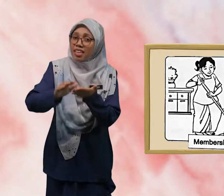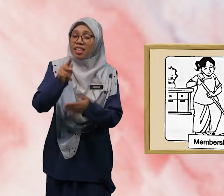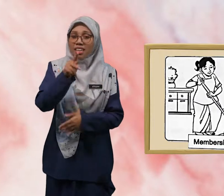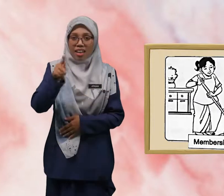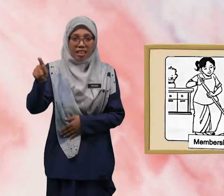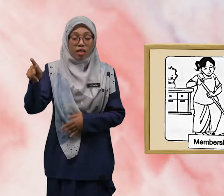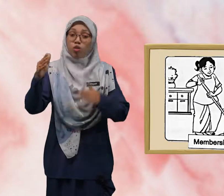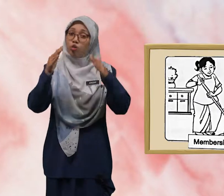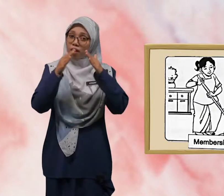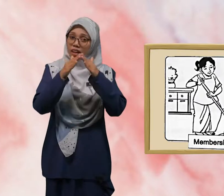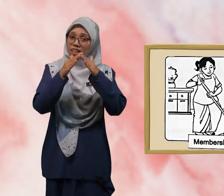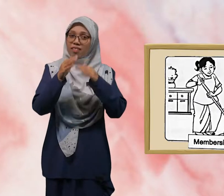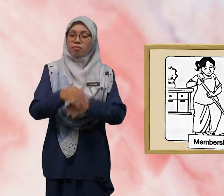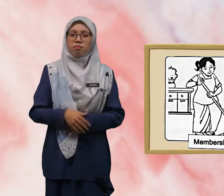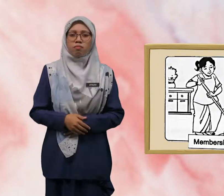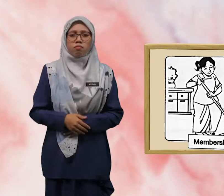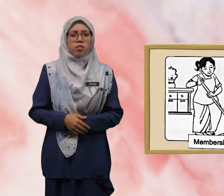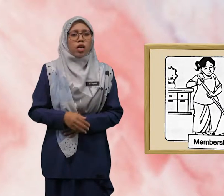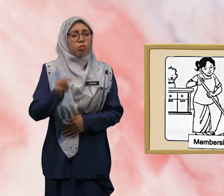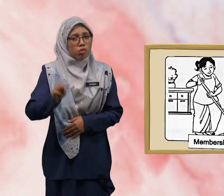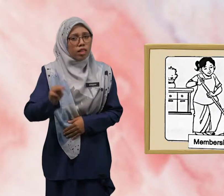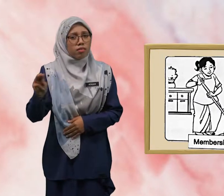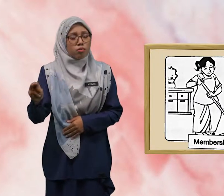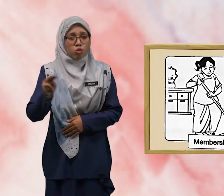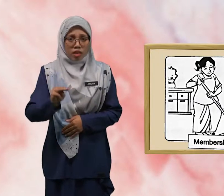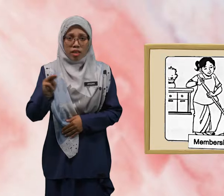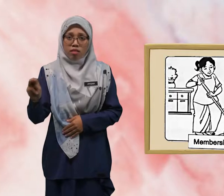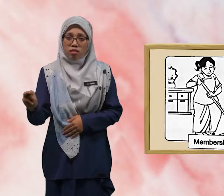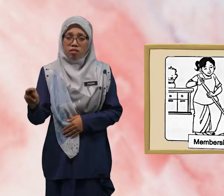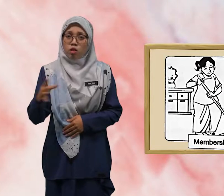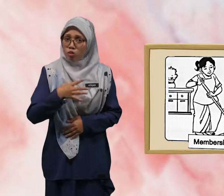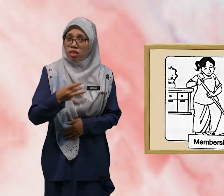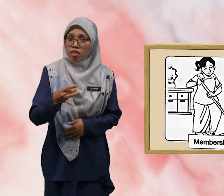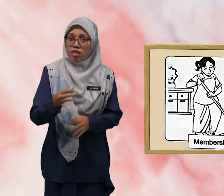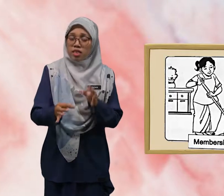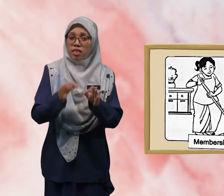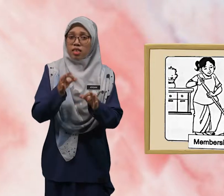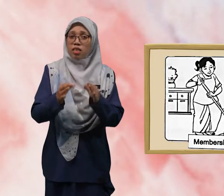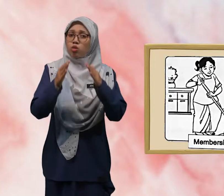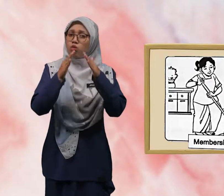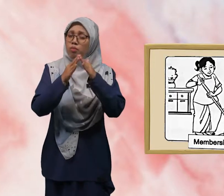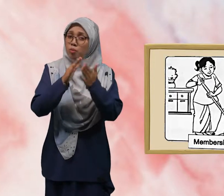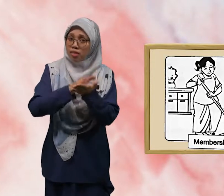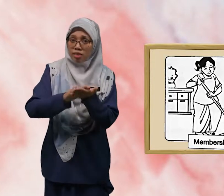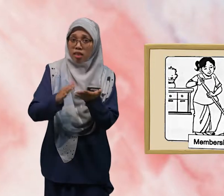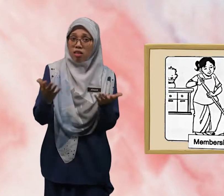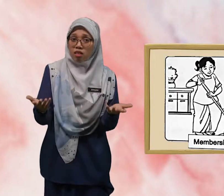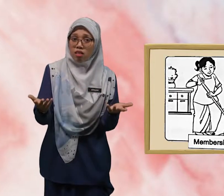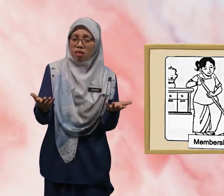membersihkan rumah murid-murid Suke jika Rumah bersih